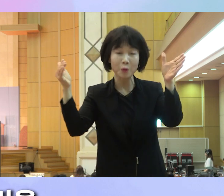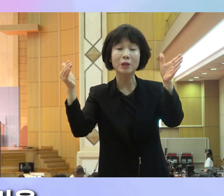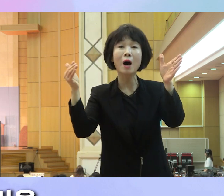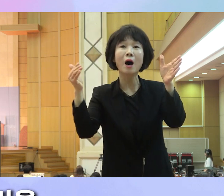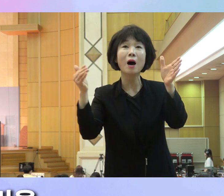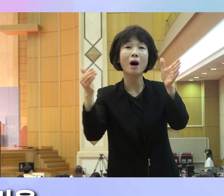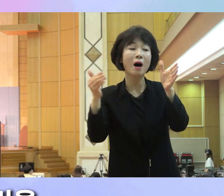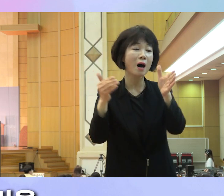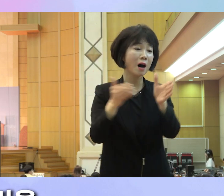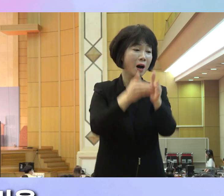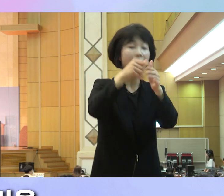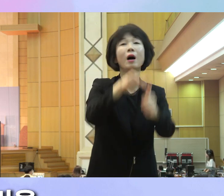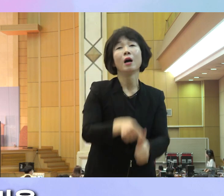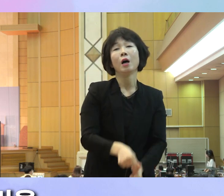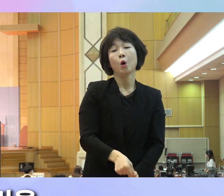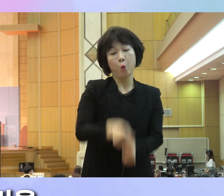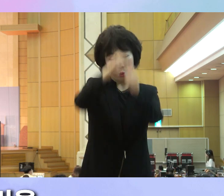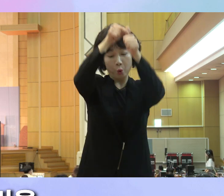일으키셨도다.